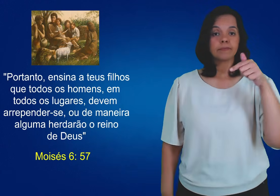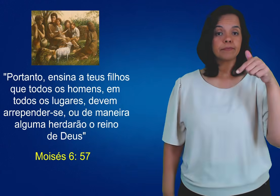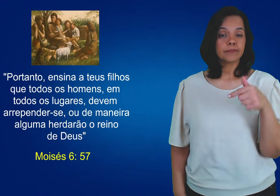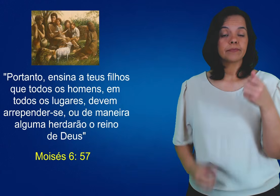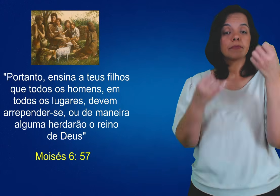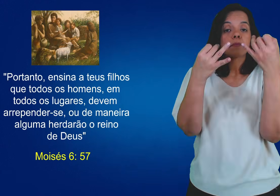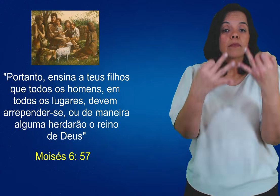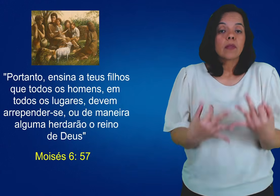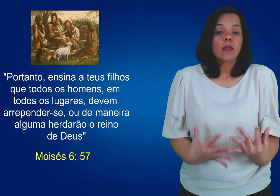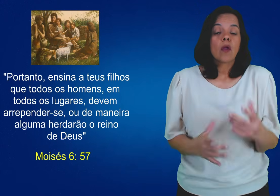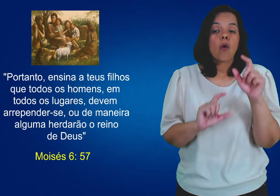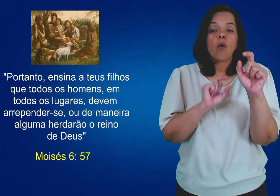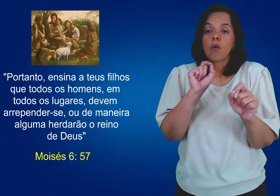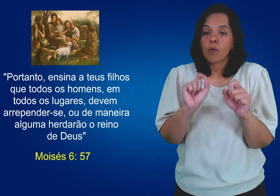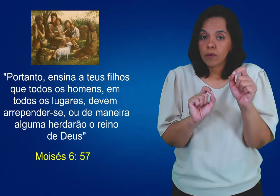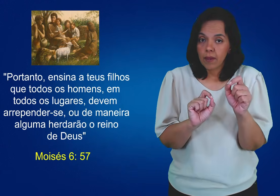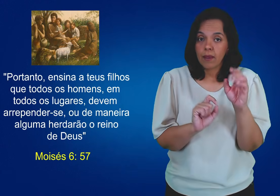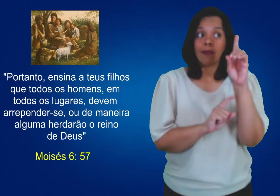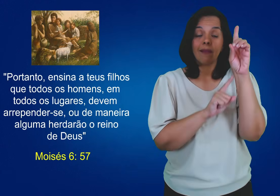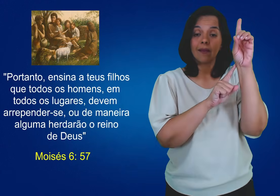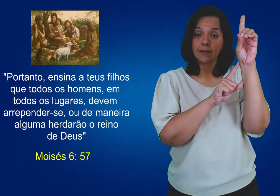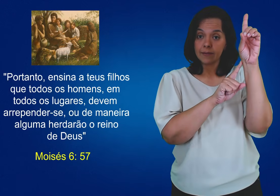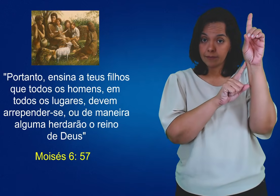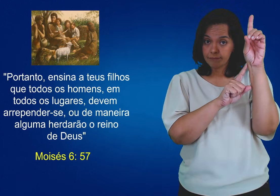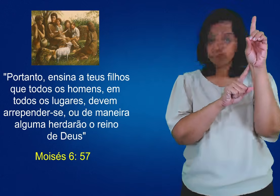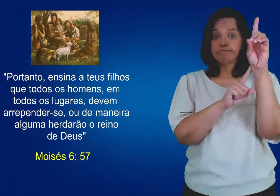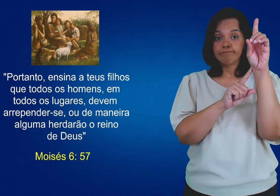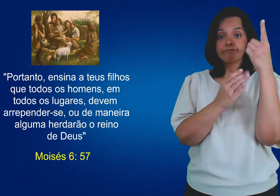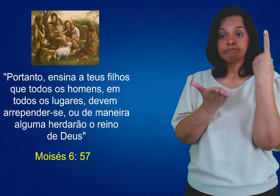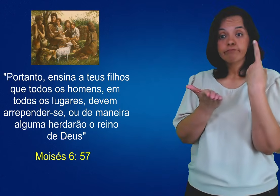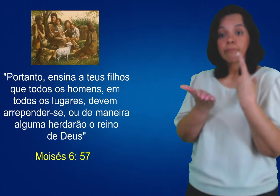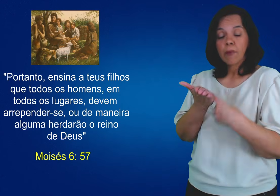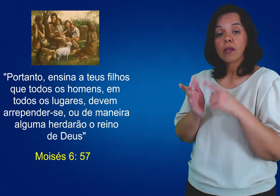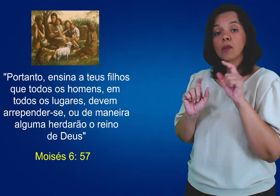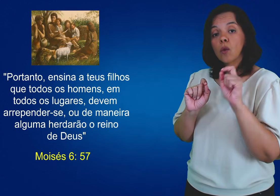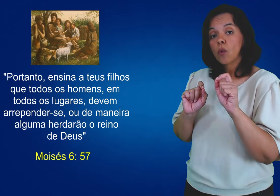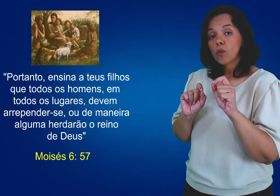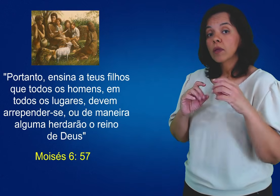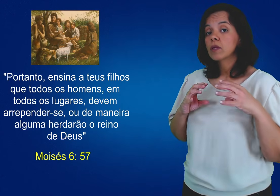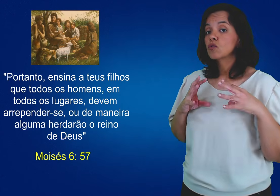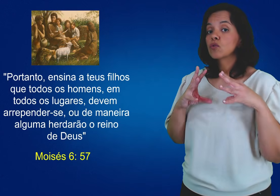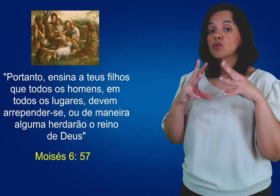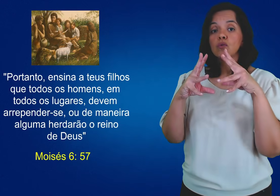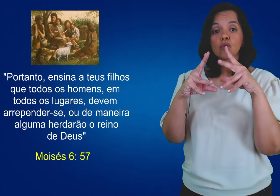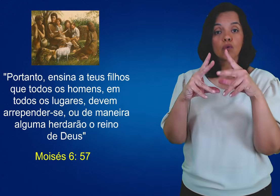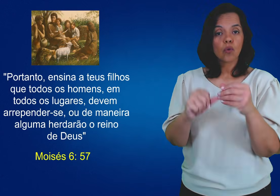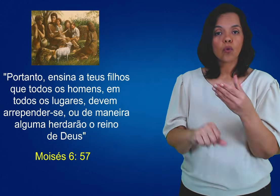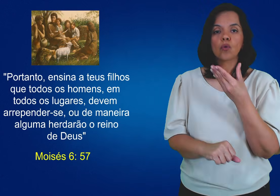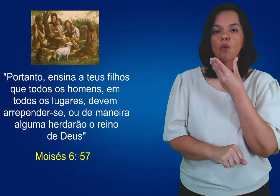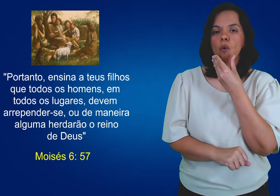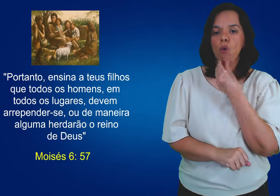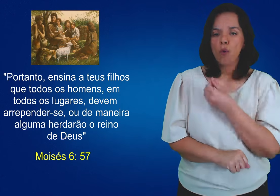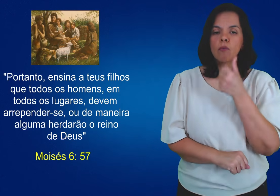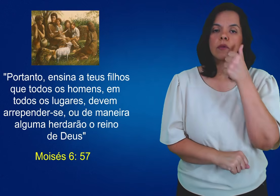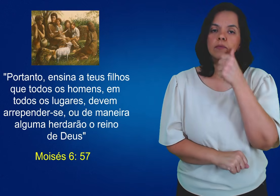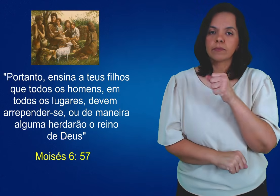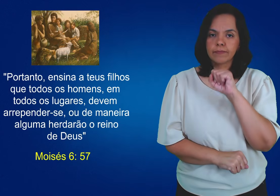Então, no capítulo 6, no versículo 57, diz que Deus, ele ordena